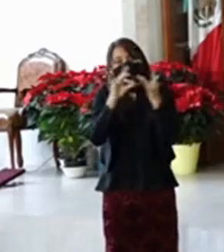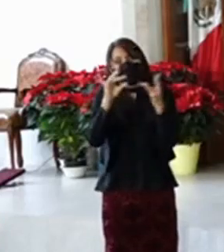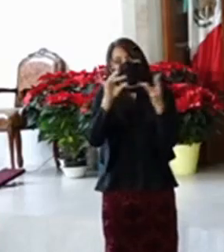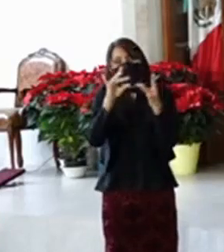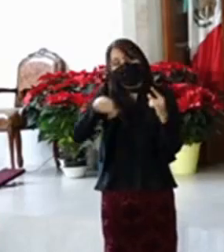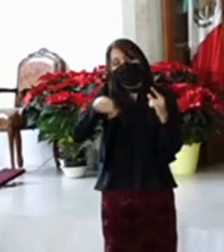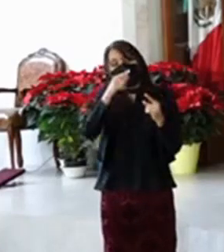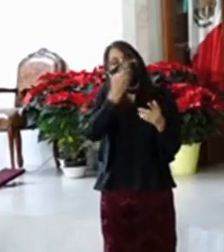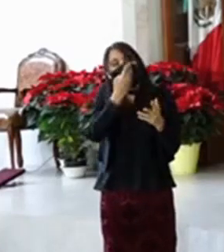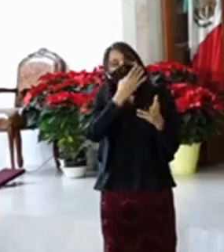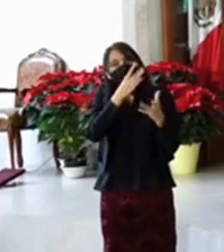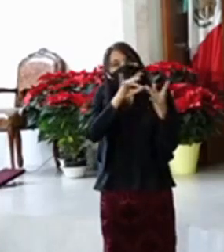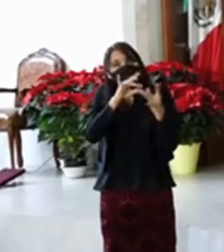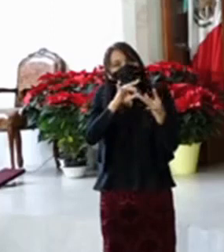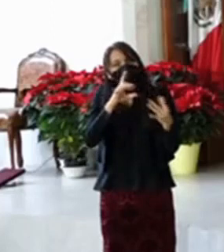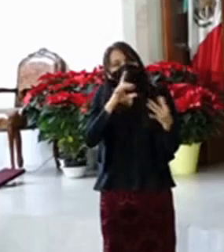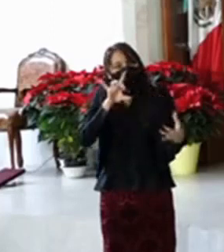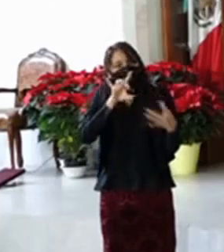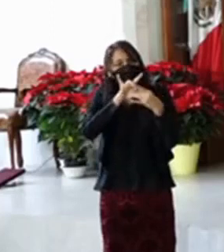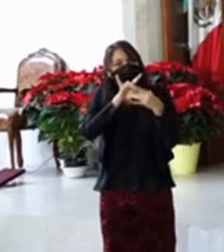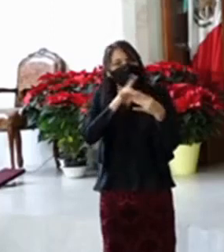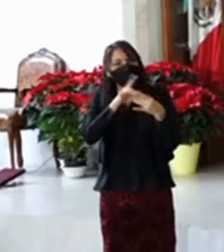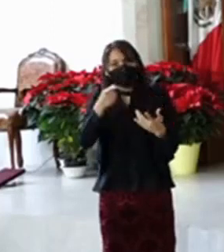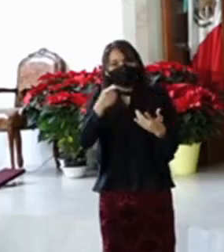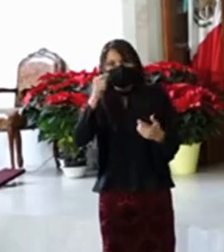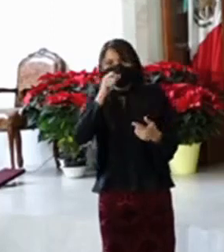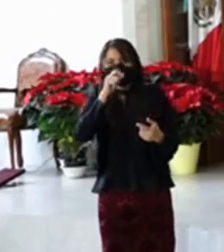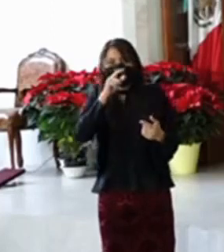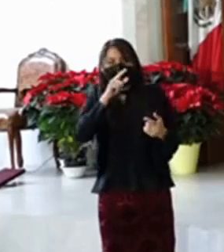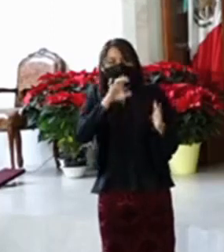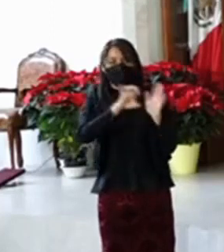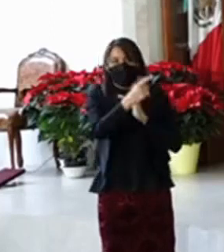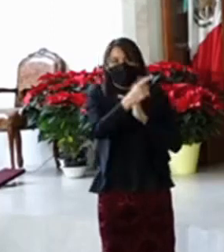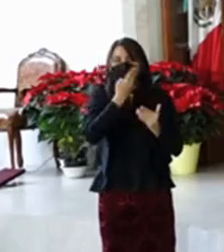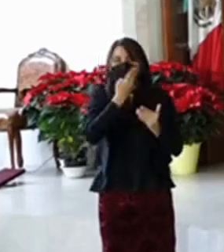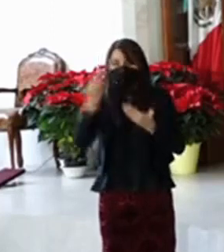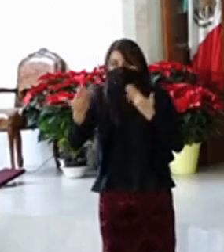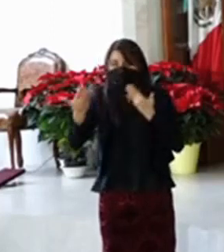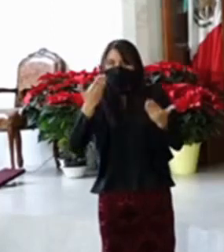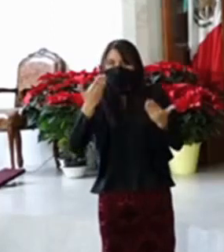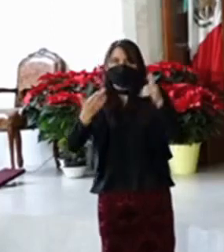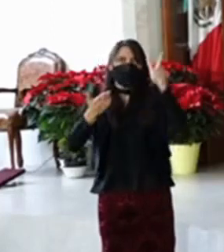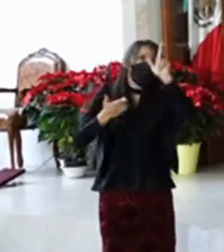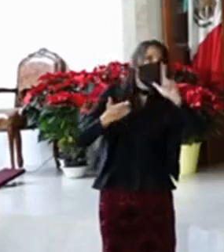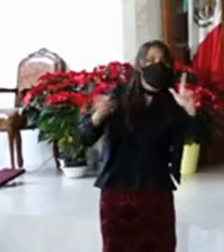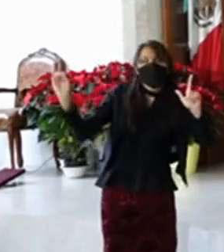Dice la Escritura: ¿qué comunión tiene la luz con las tinieblas?